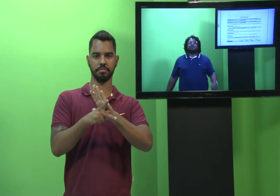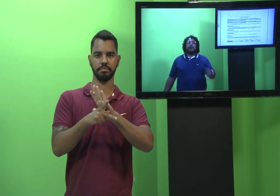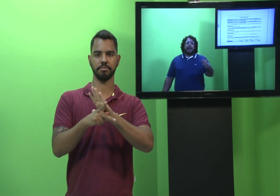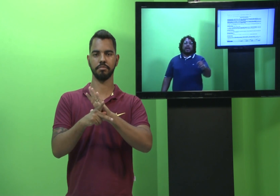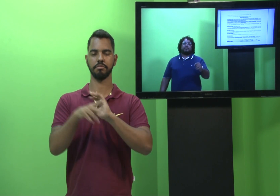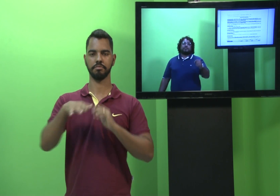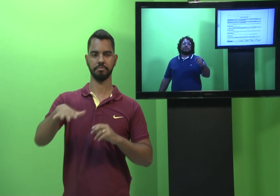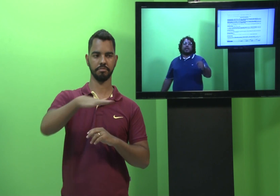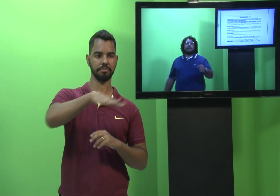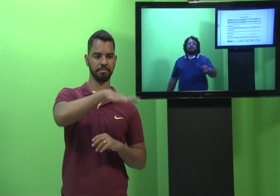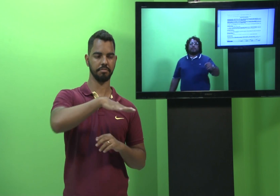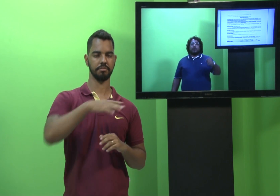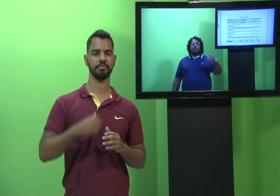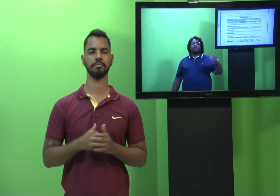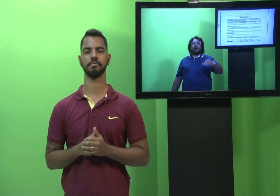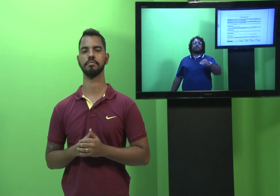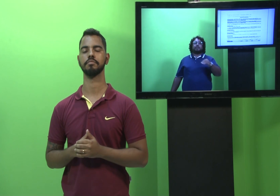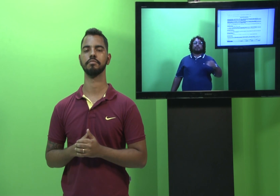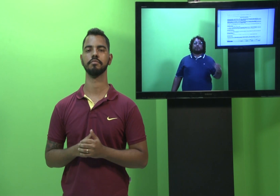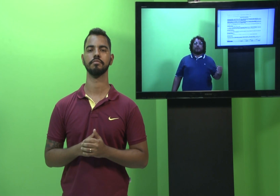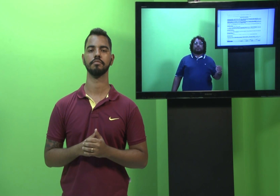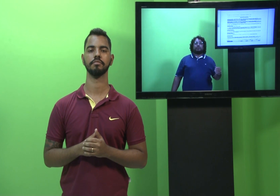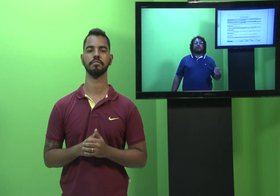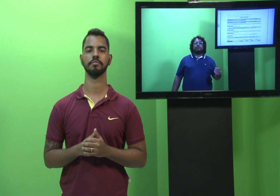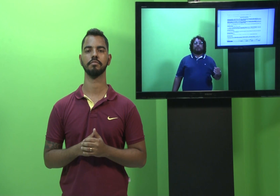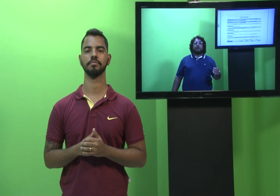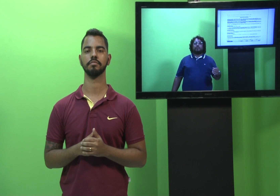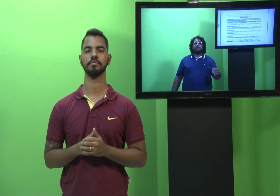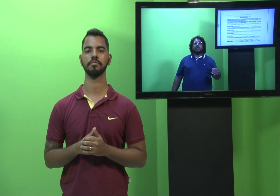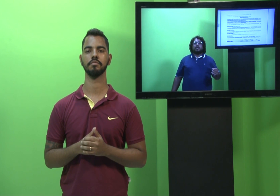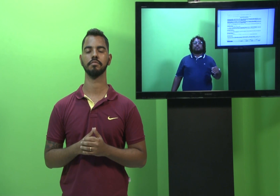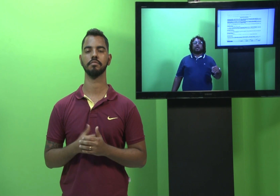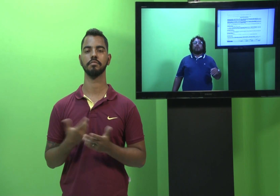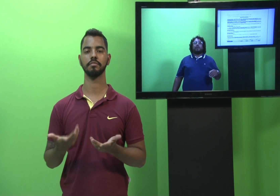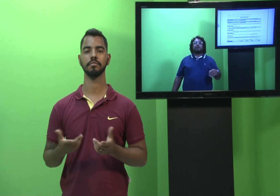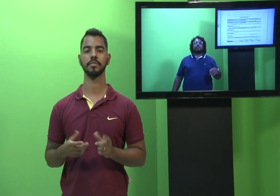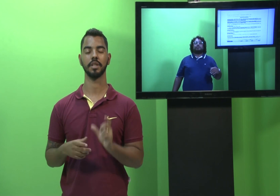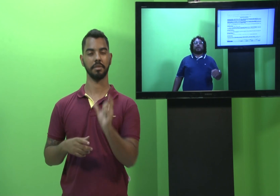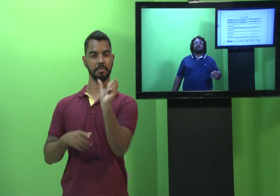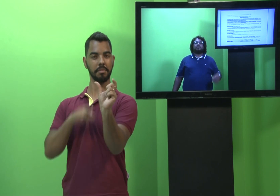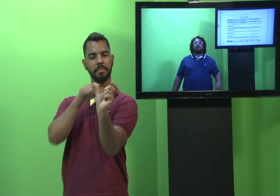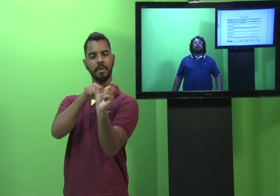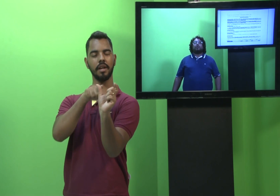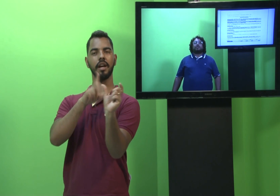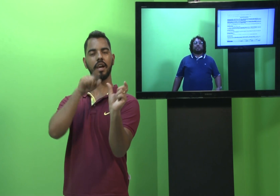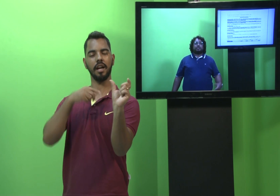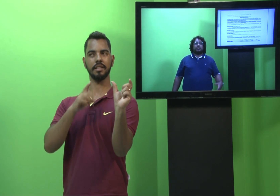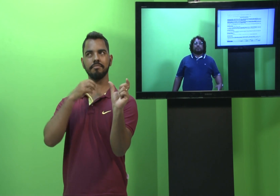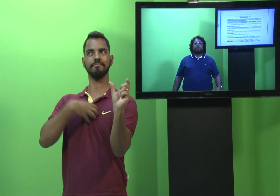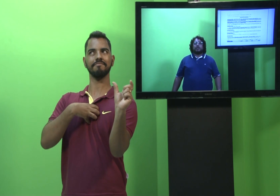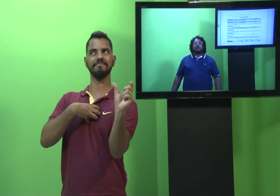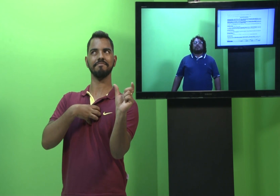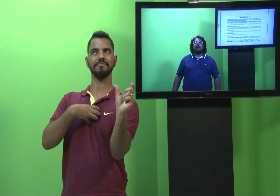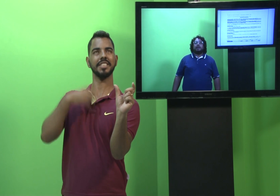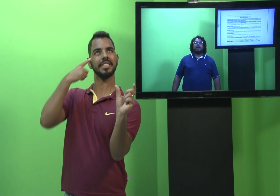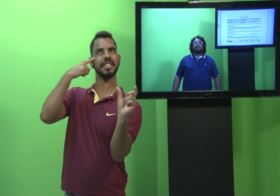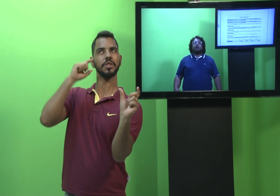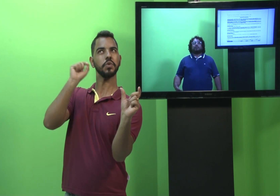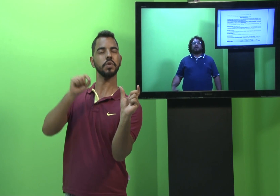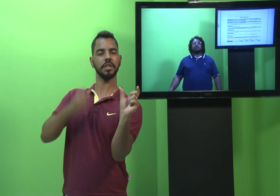As palavras integram a maior parte das situações que vivemos e geralmente expressam o que sentimos. Daí a importância